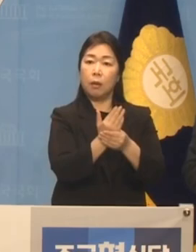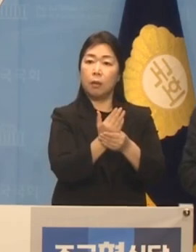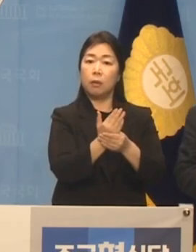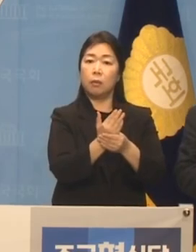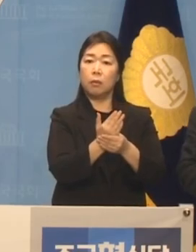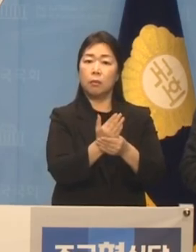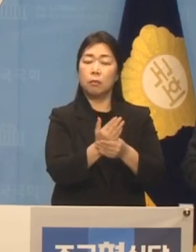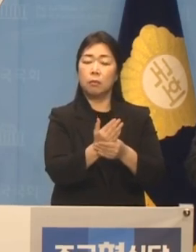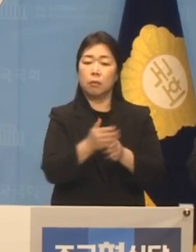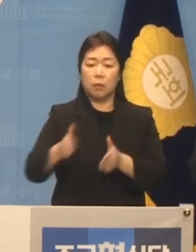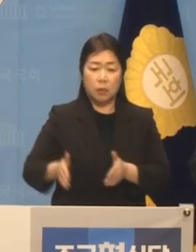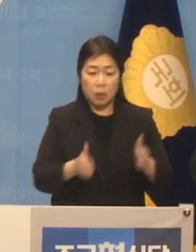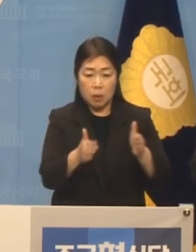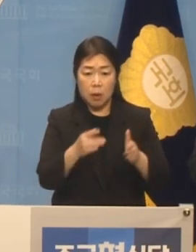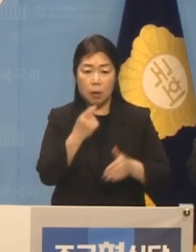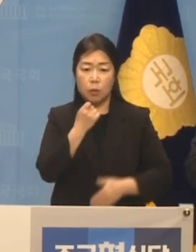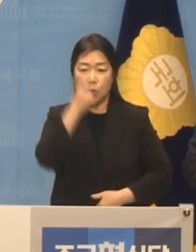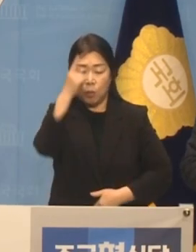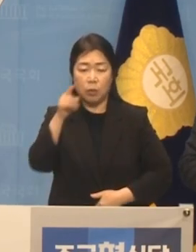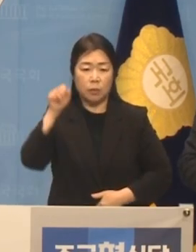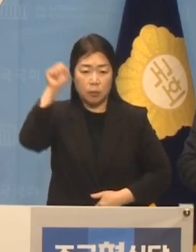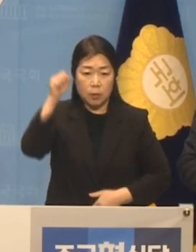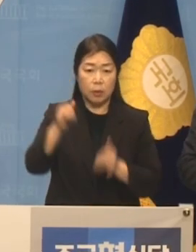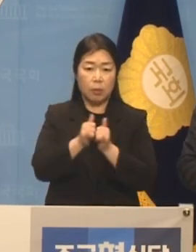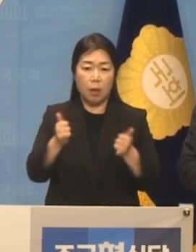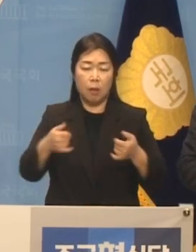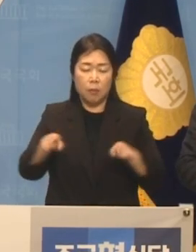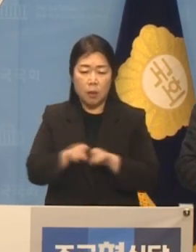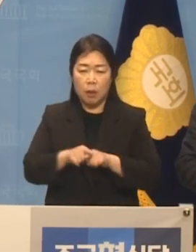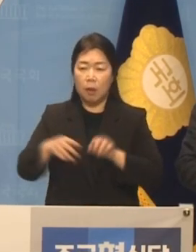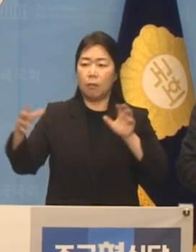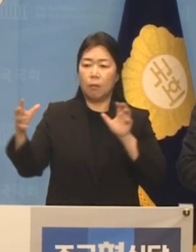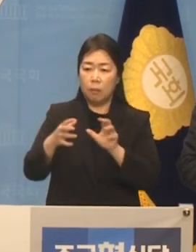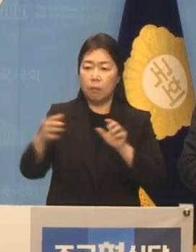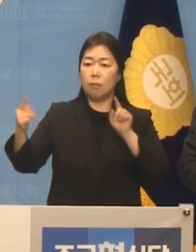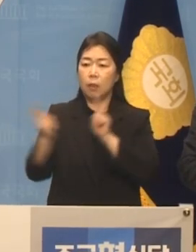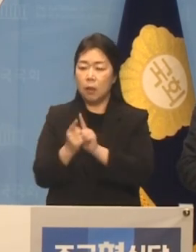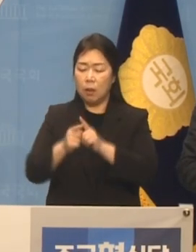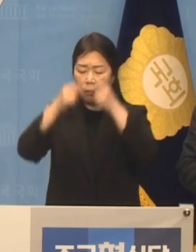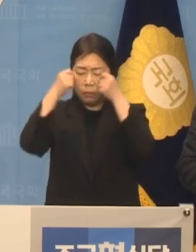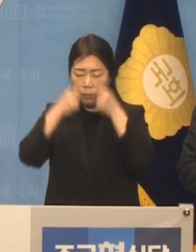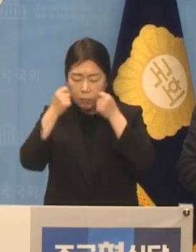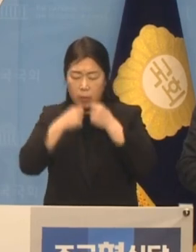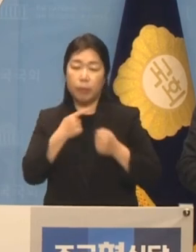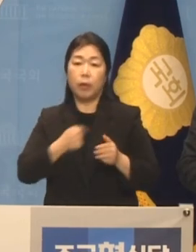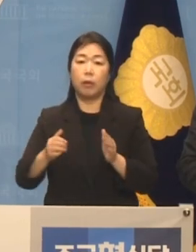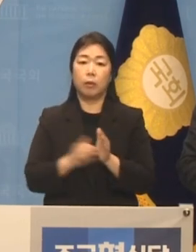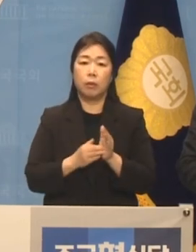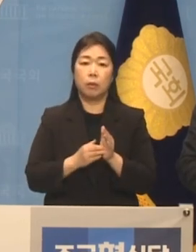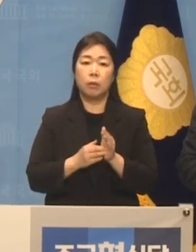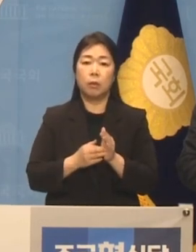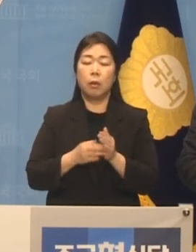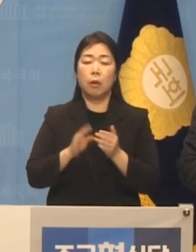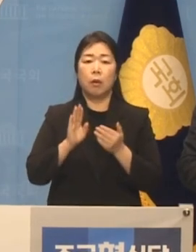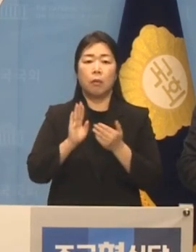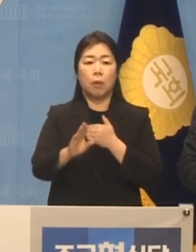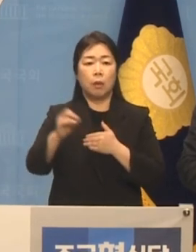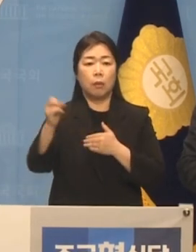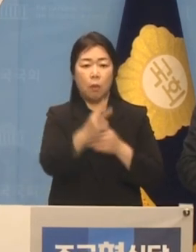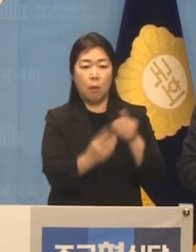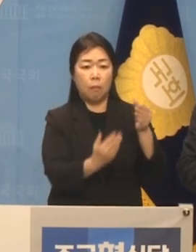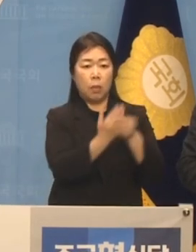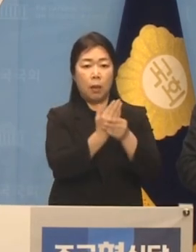발생하여 거리에서 촛불 시민들과 함께 오열했습니다. 그 이후에도 참사는 이어졌습니다. 그러나